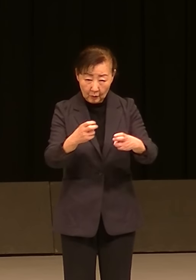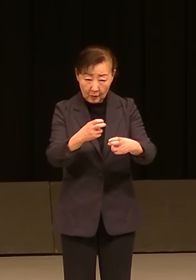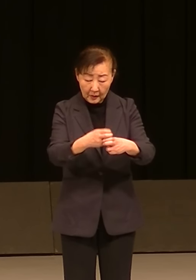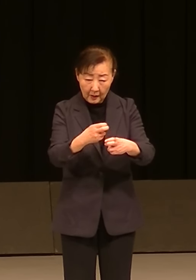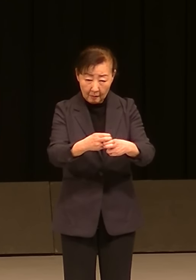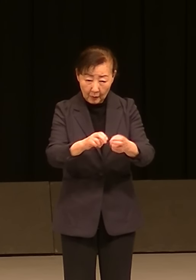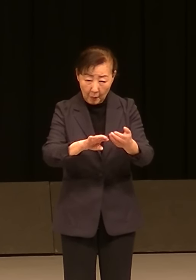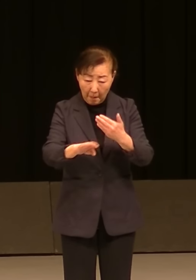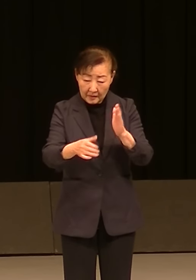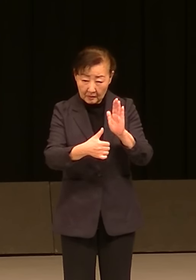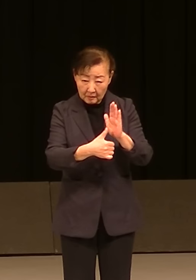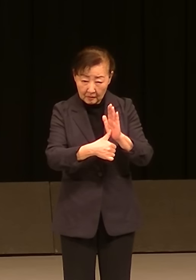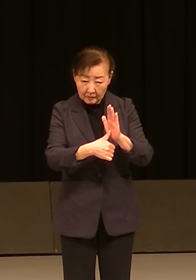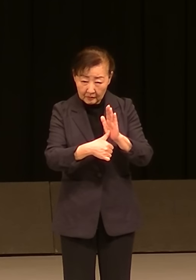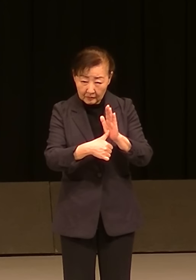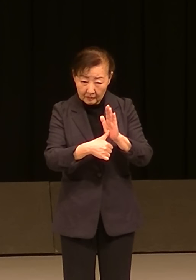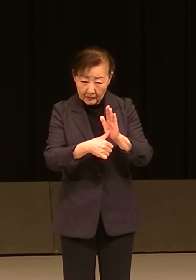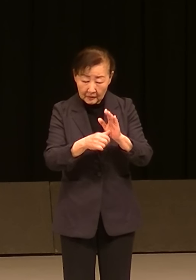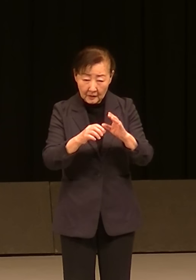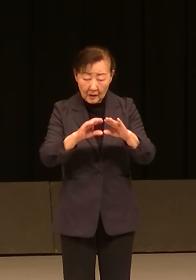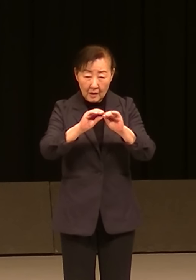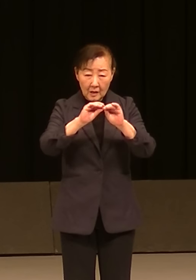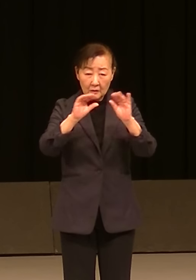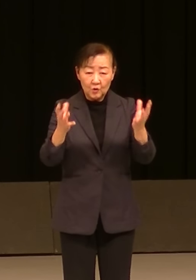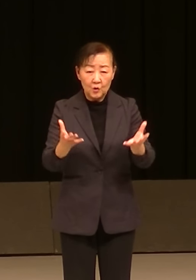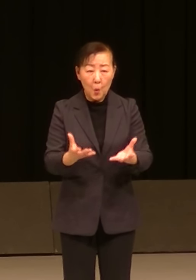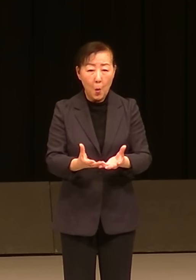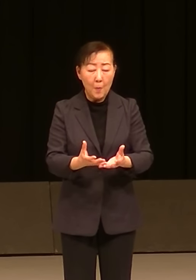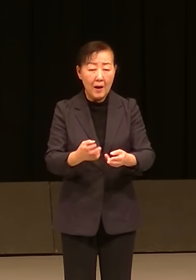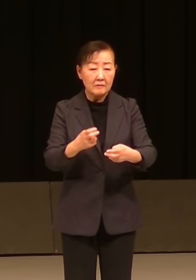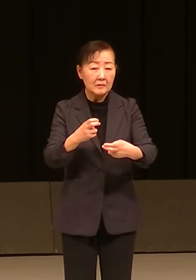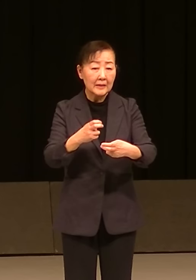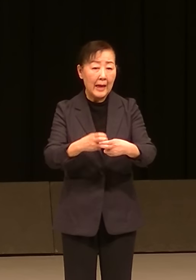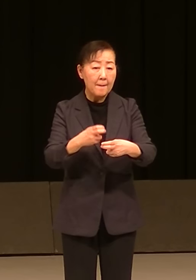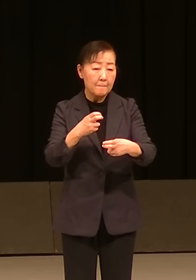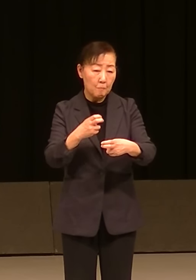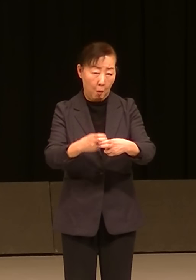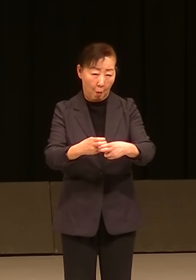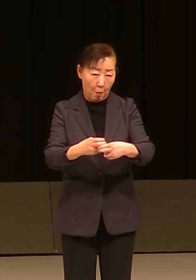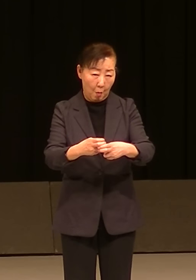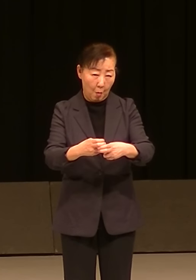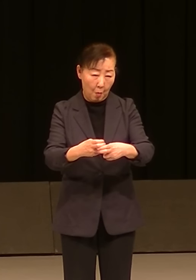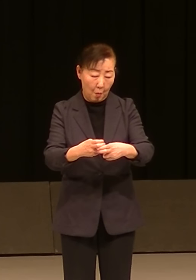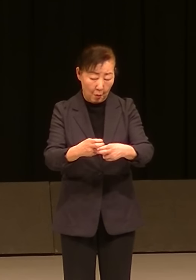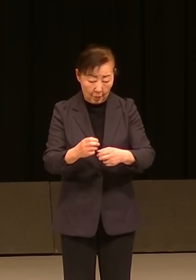の説明はグローバル憲法、と言っていい